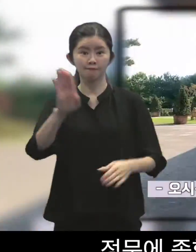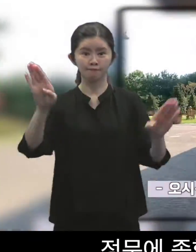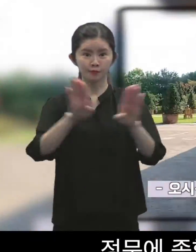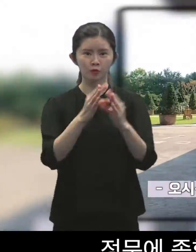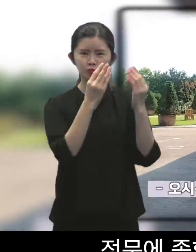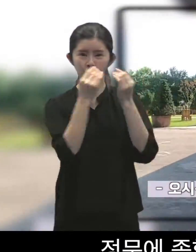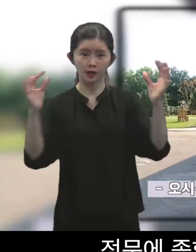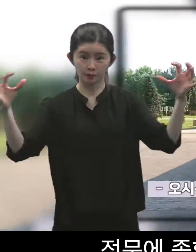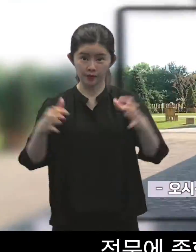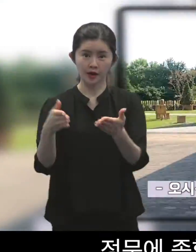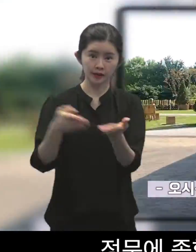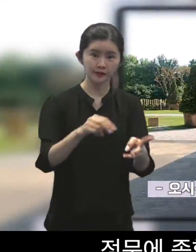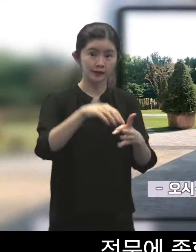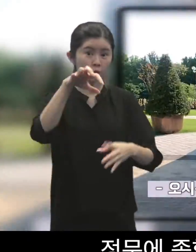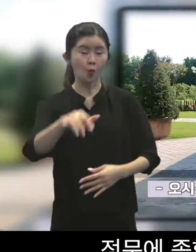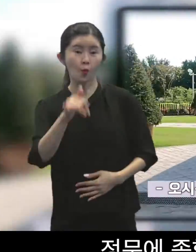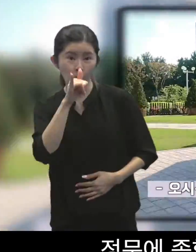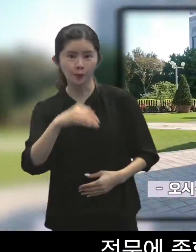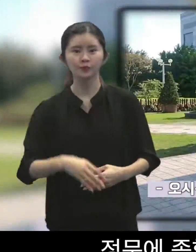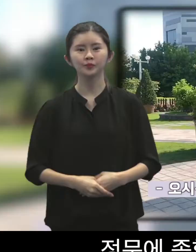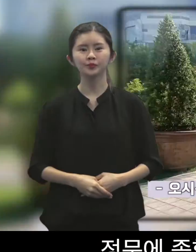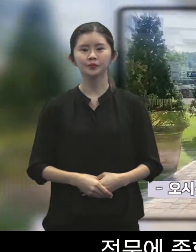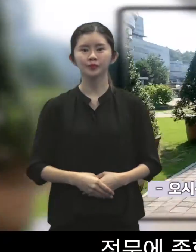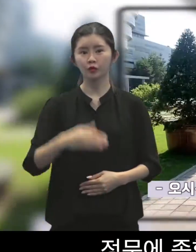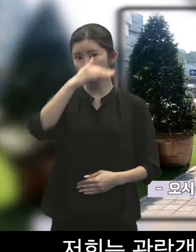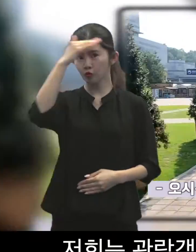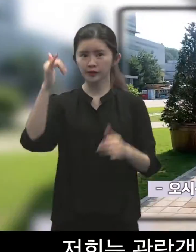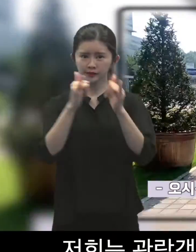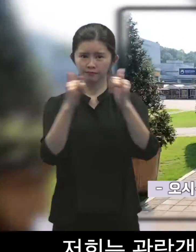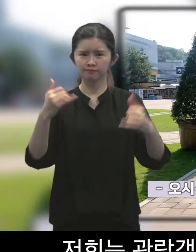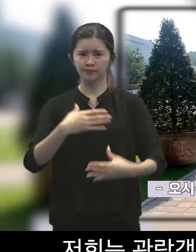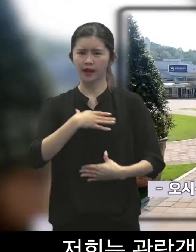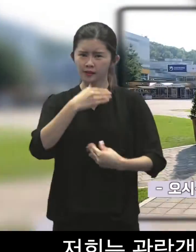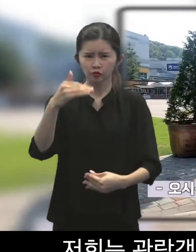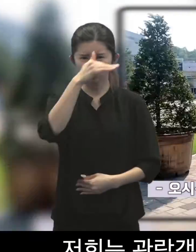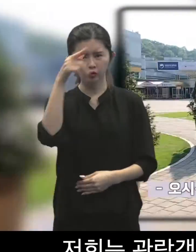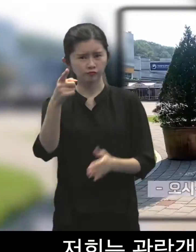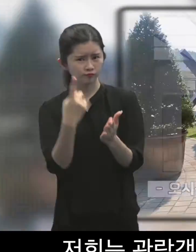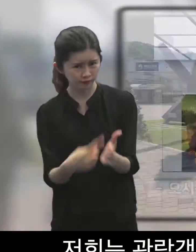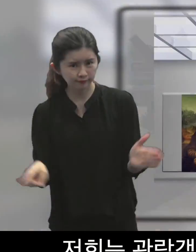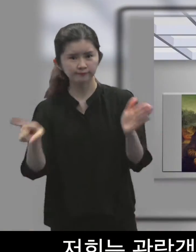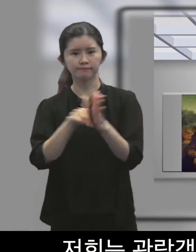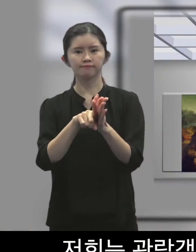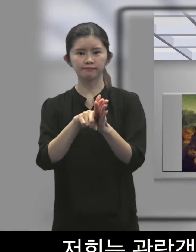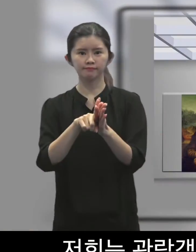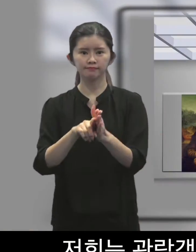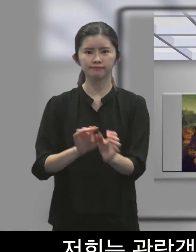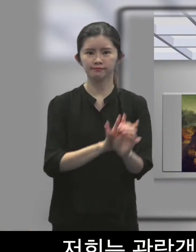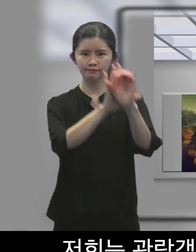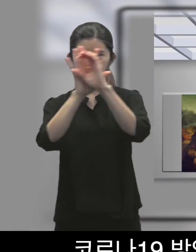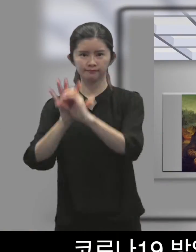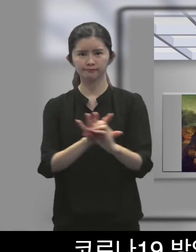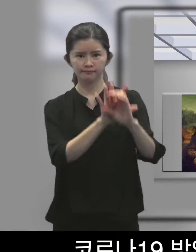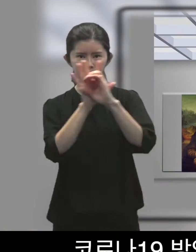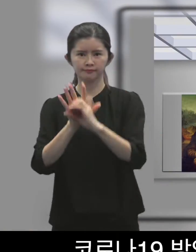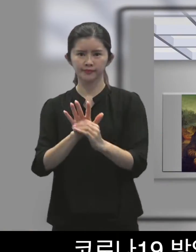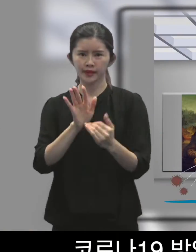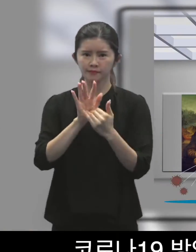정문의 종합안내센터가 있습니다. 저희는 관람객분들의 안전한 관람을 위해